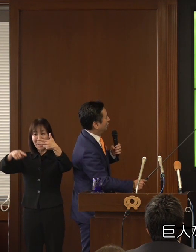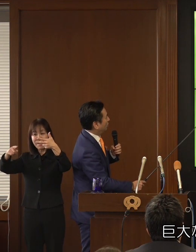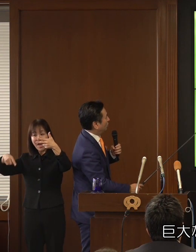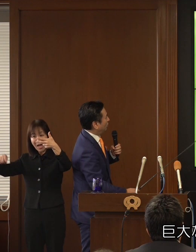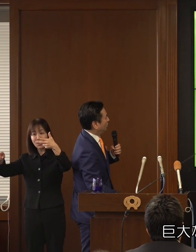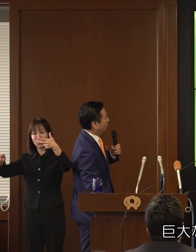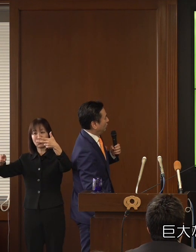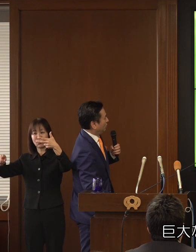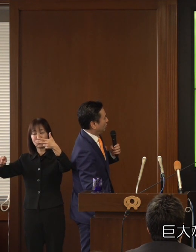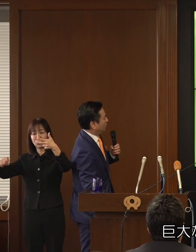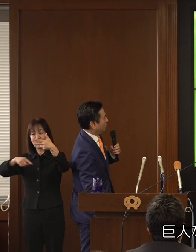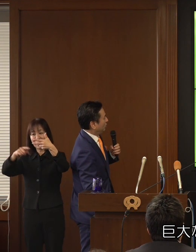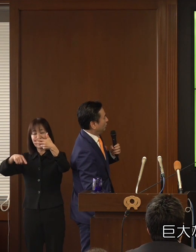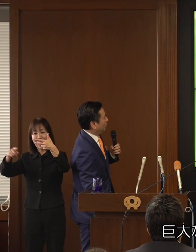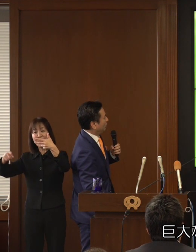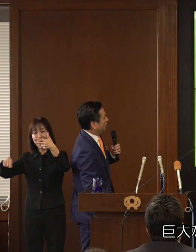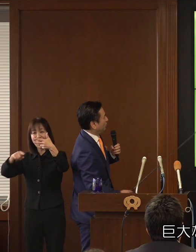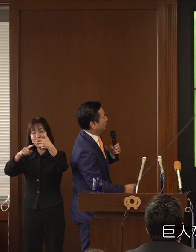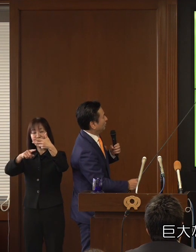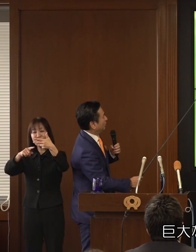の